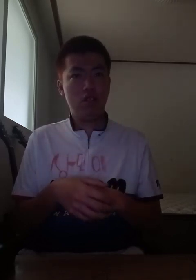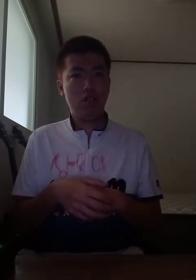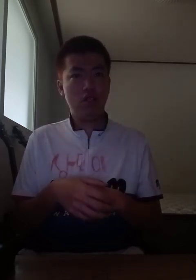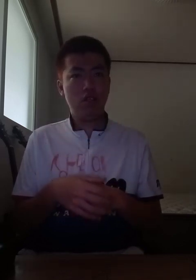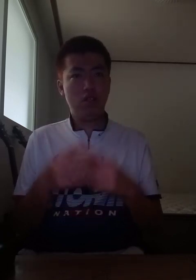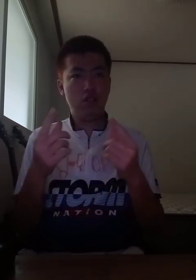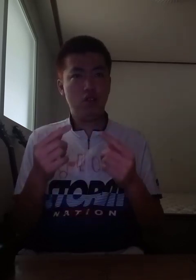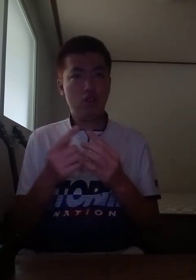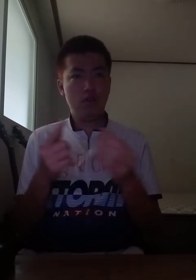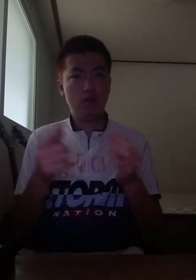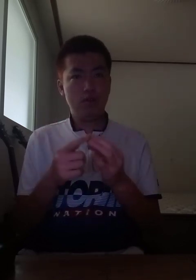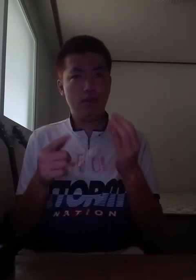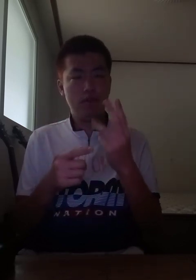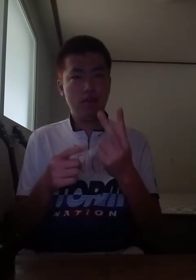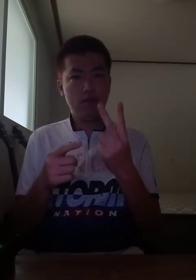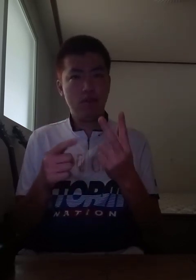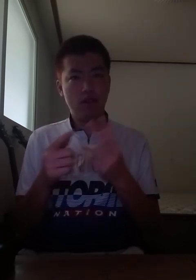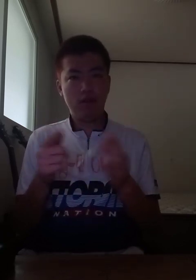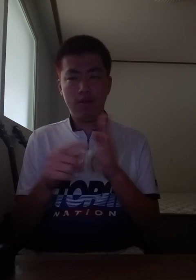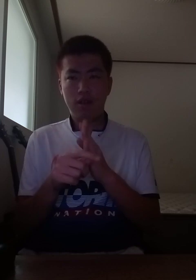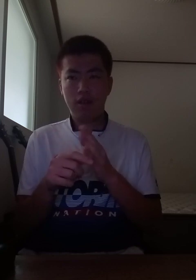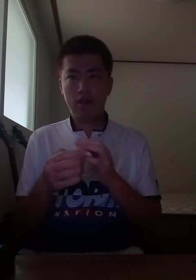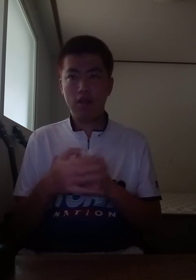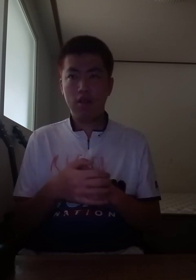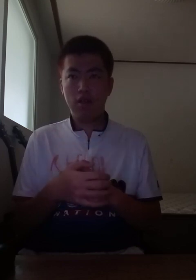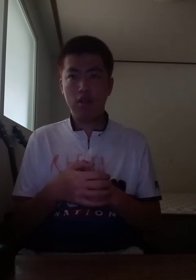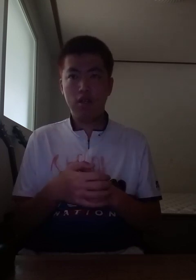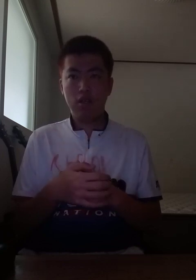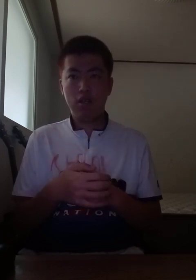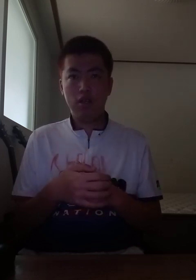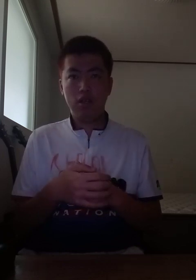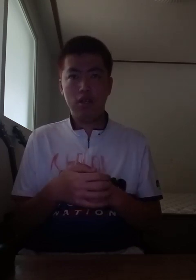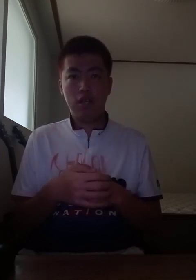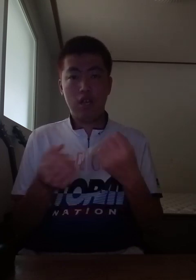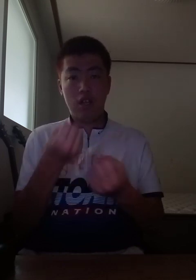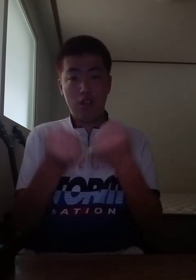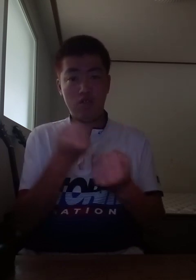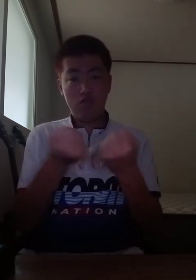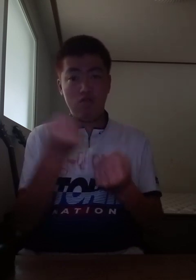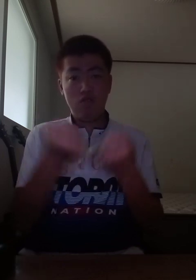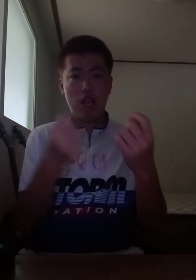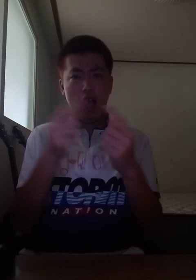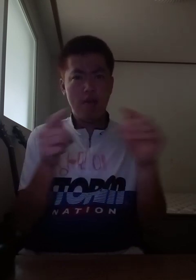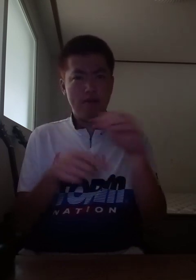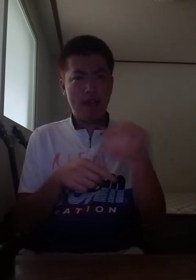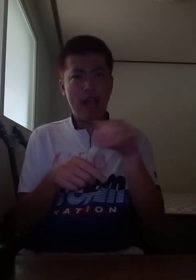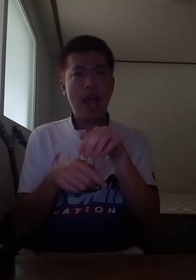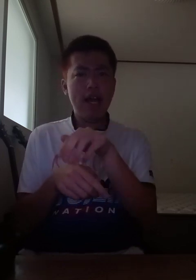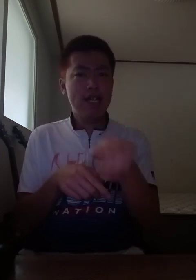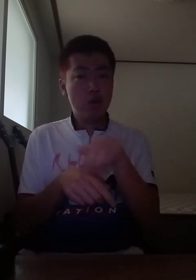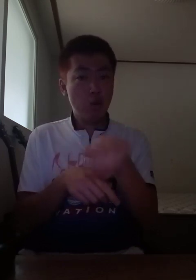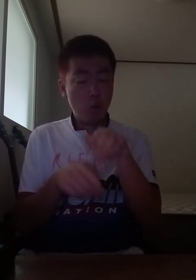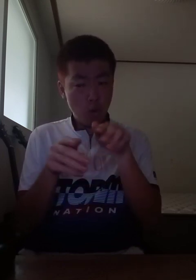좁은 곳의 인도폭은 30cm밖에 안 됩니다. 자전거 운전자는 사람을 피해 아슬아슬하게 고개 운전을